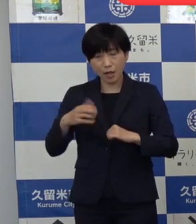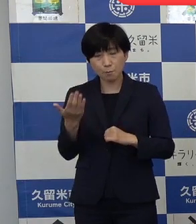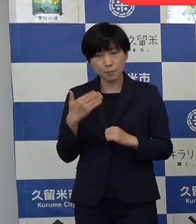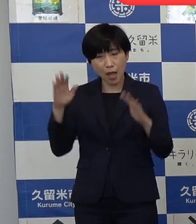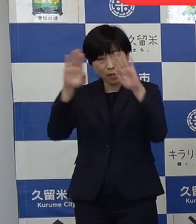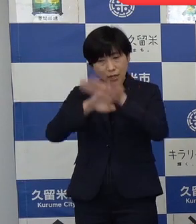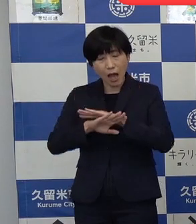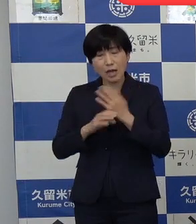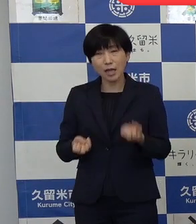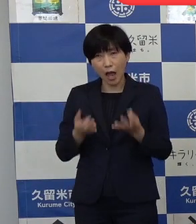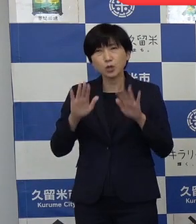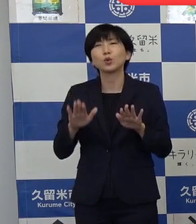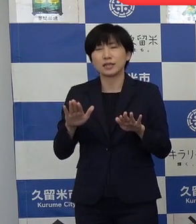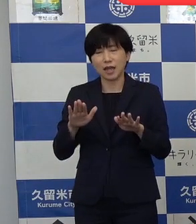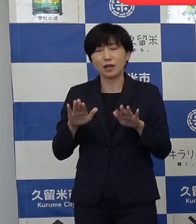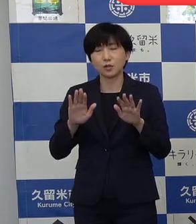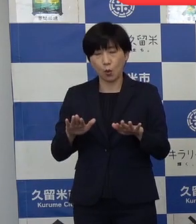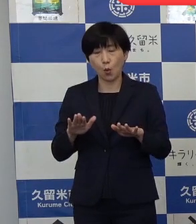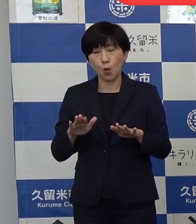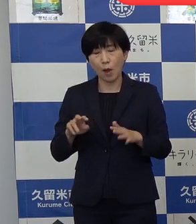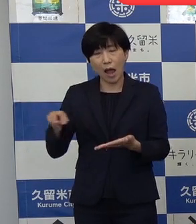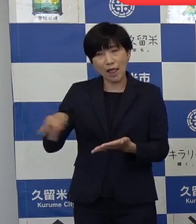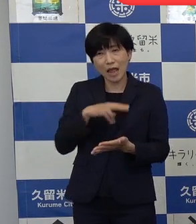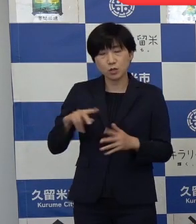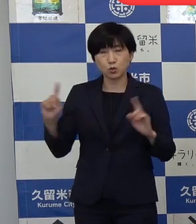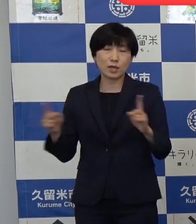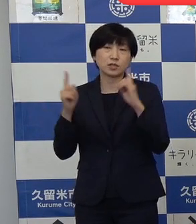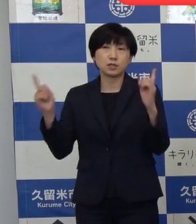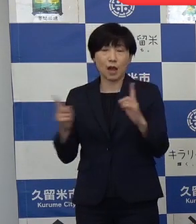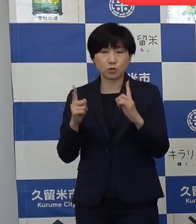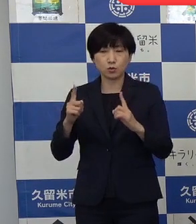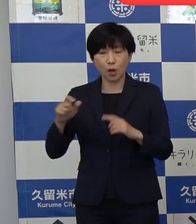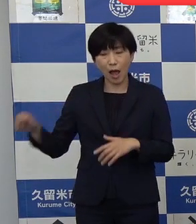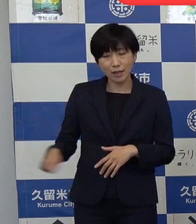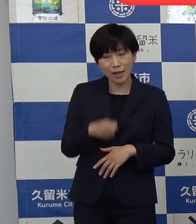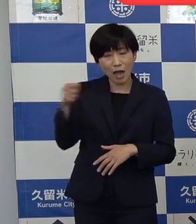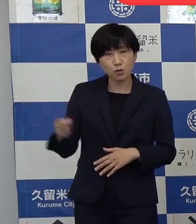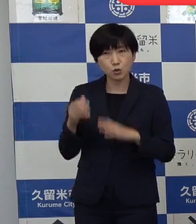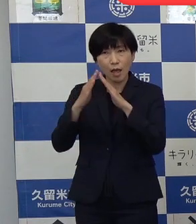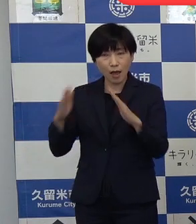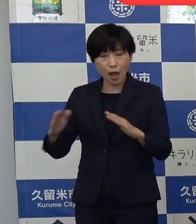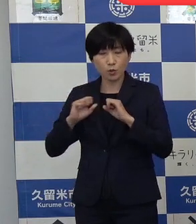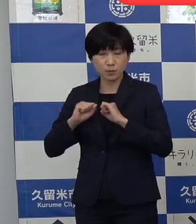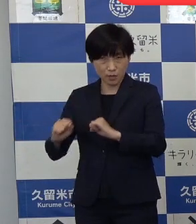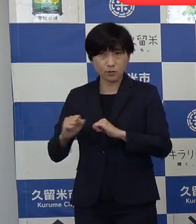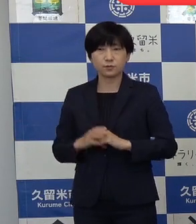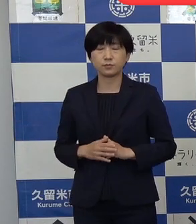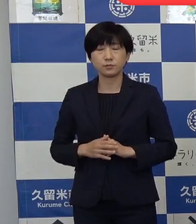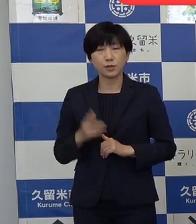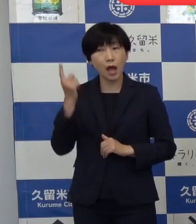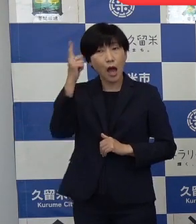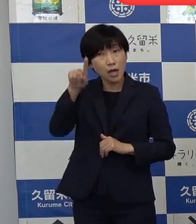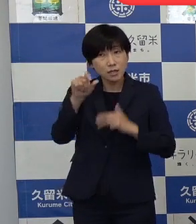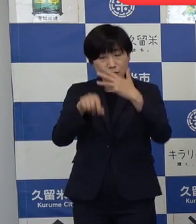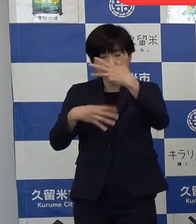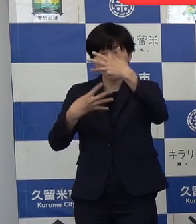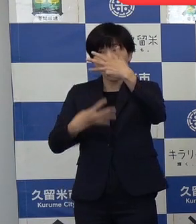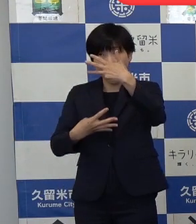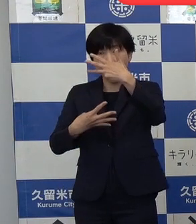祭、今日ですけどね、ダンスフェスティバルや大抽選会などを行います。明日の4日